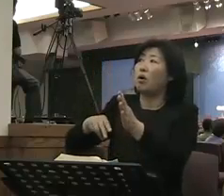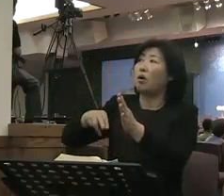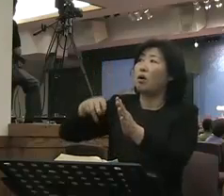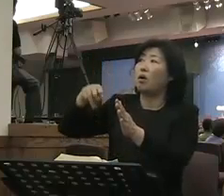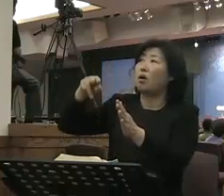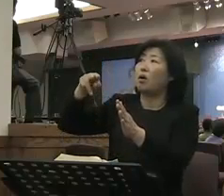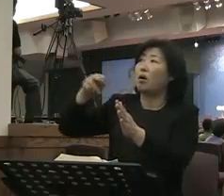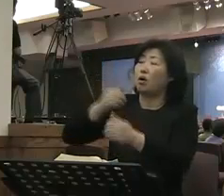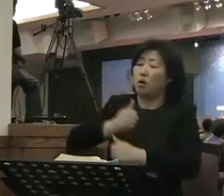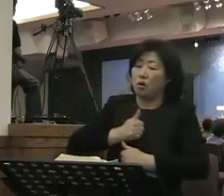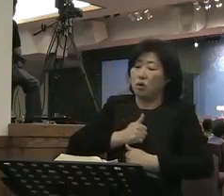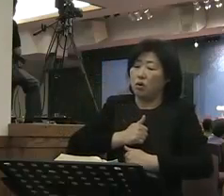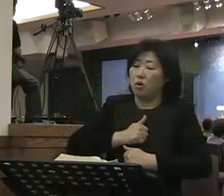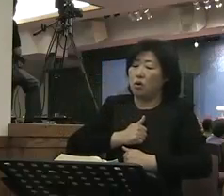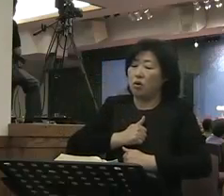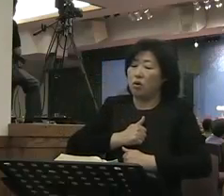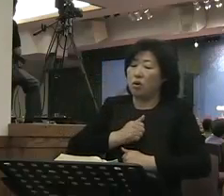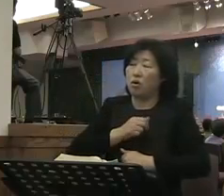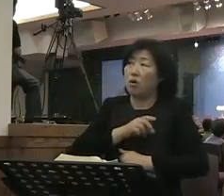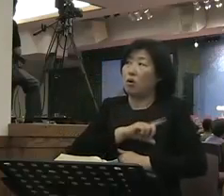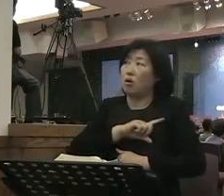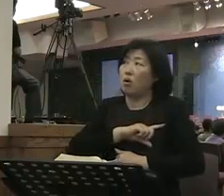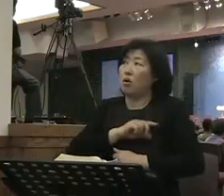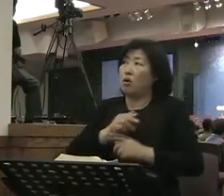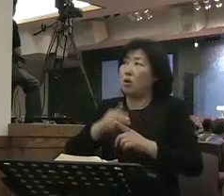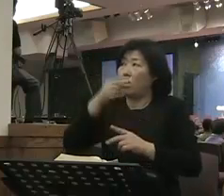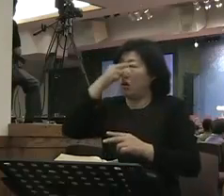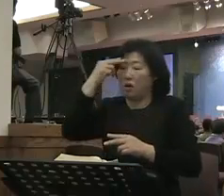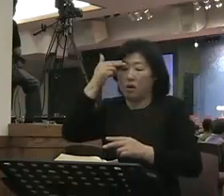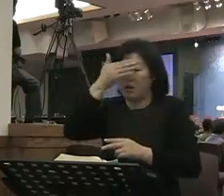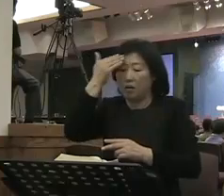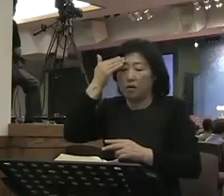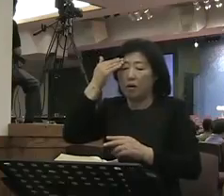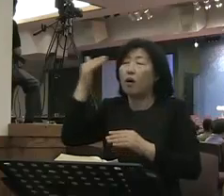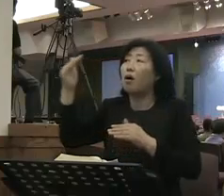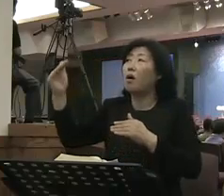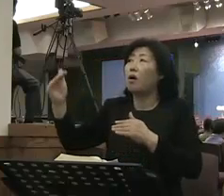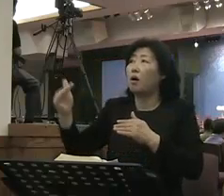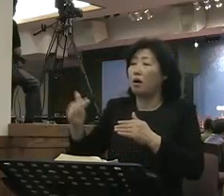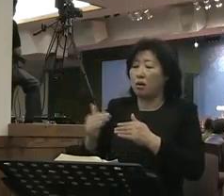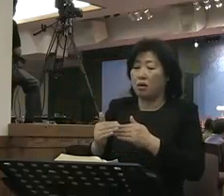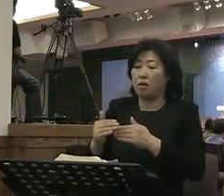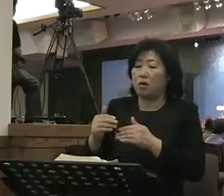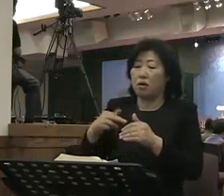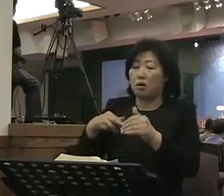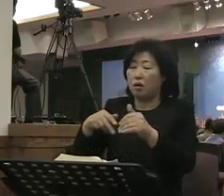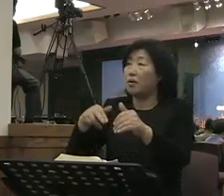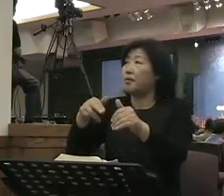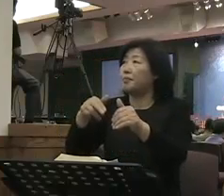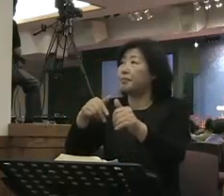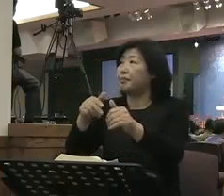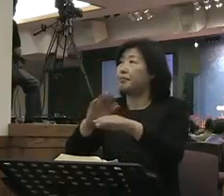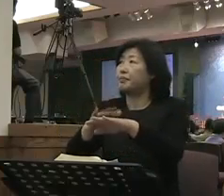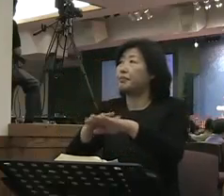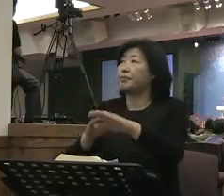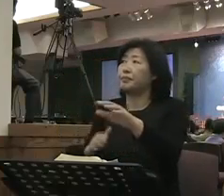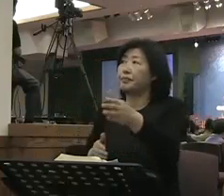조심스럽게 이 마이클 뷰캐넌 청소년을 향하여 다가갑니다. 다가가서는 손을